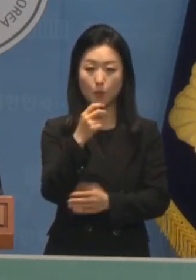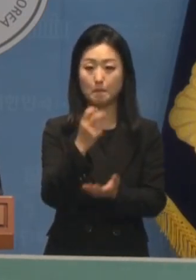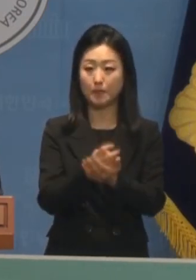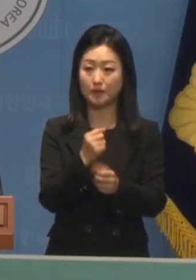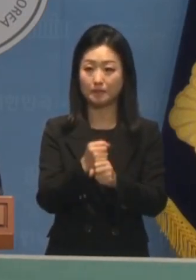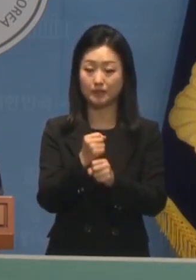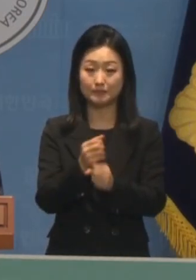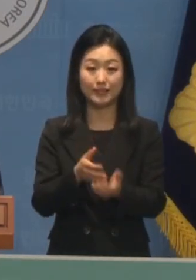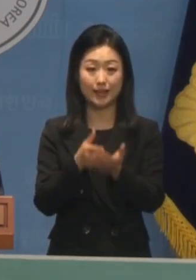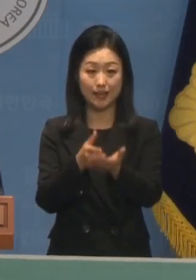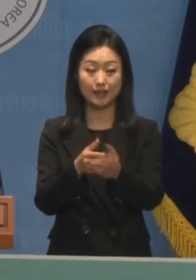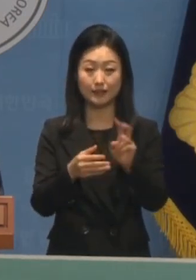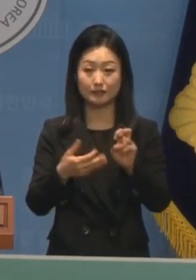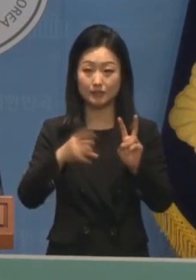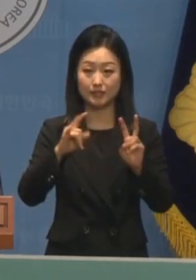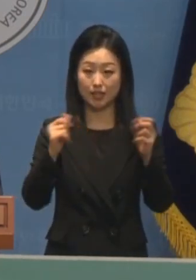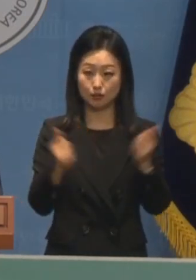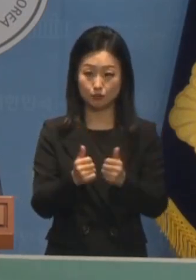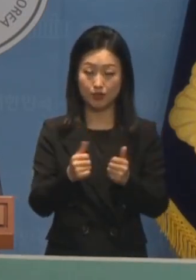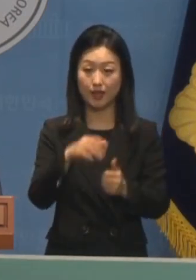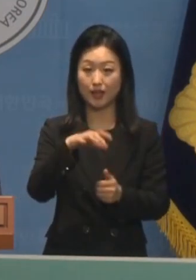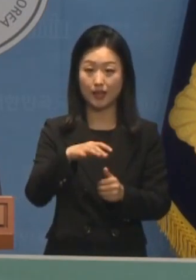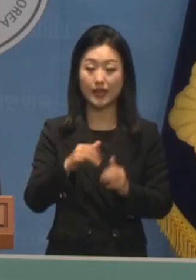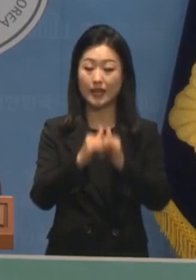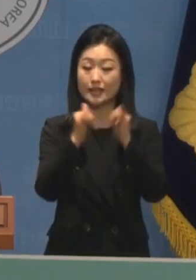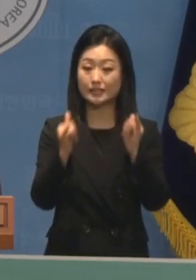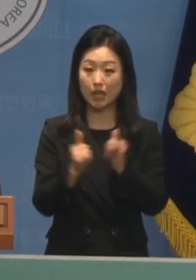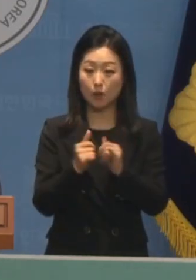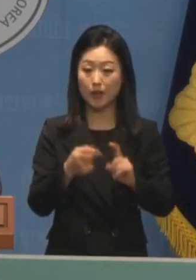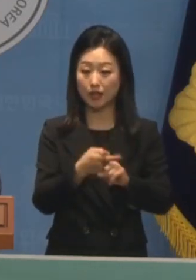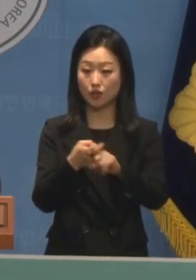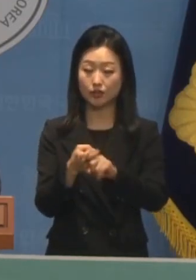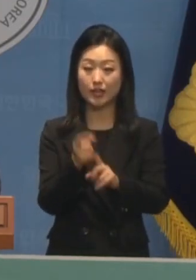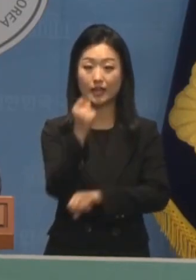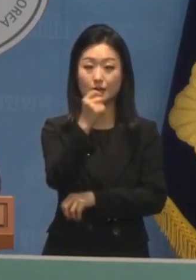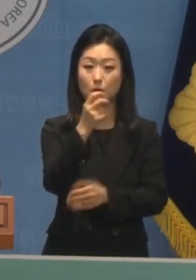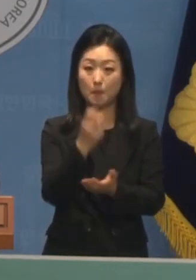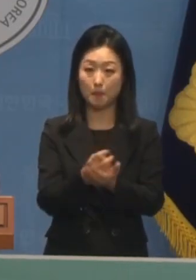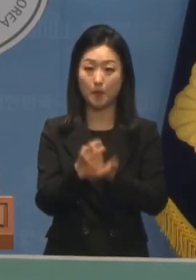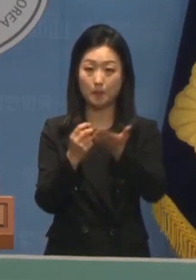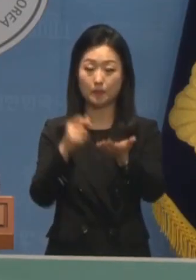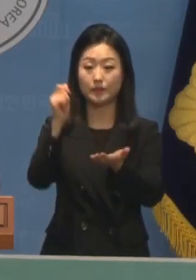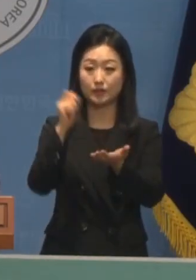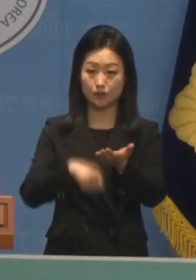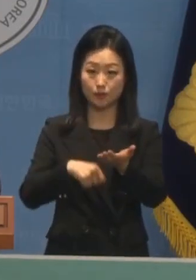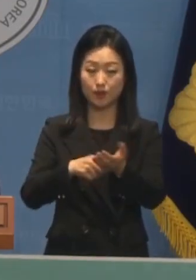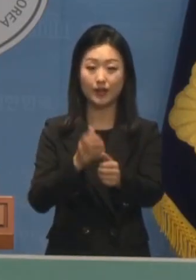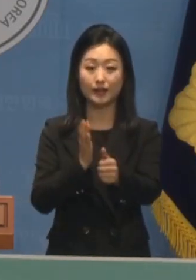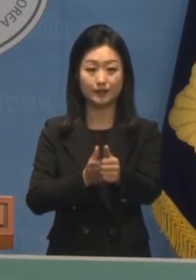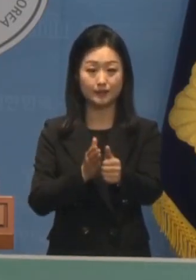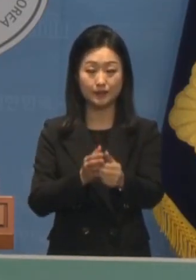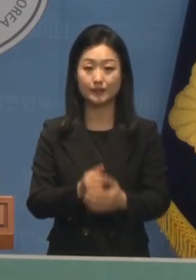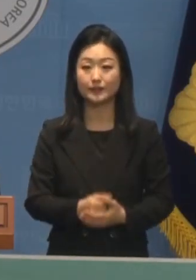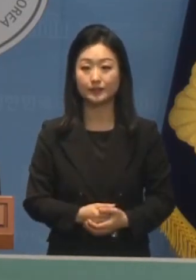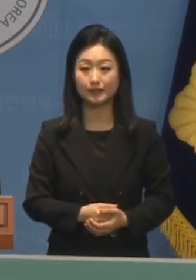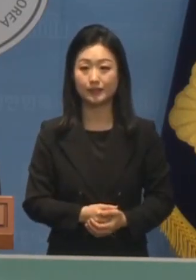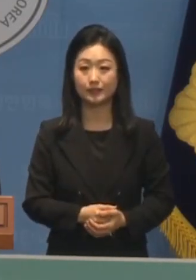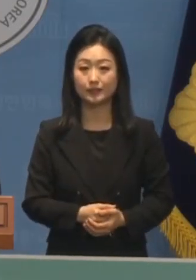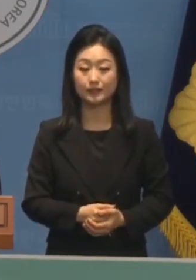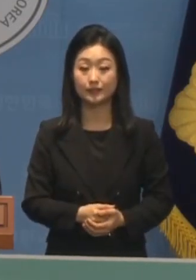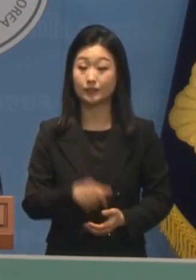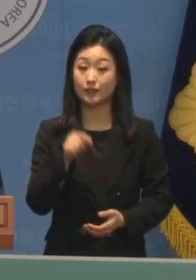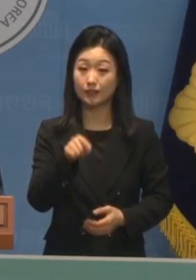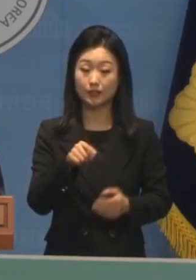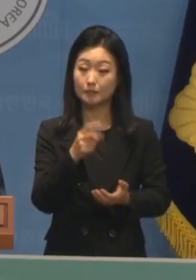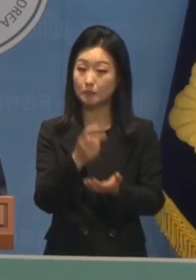22대 국회 첫 정기회 사회연대 경제 기본법을 반드시 통과시켜 주십시오. 사회연대